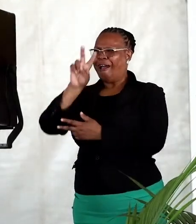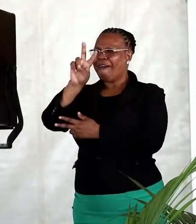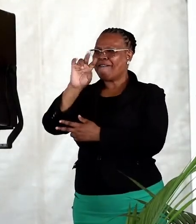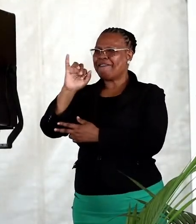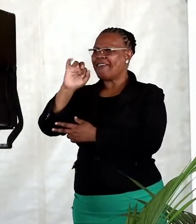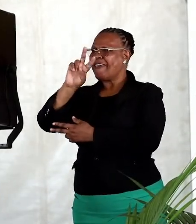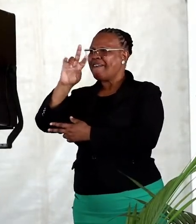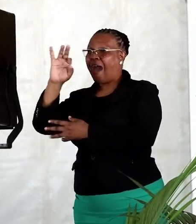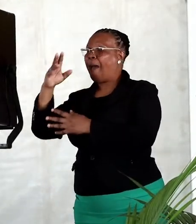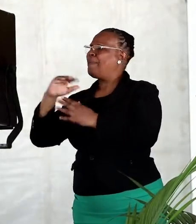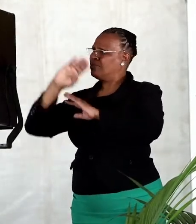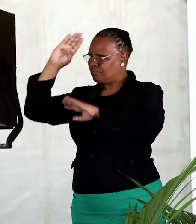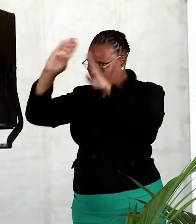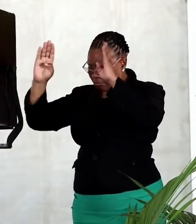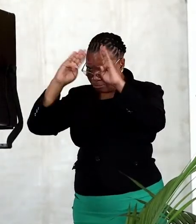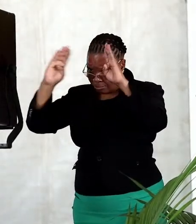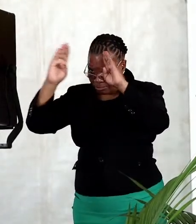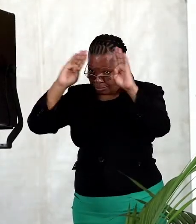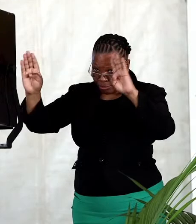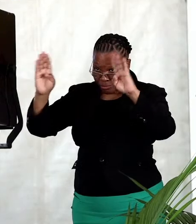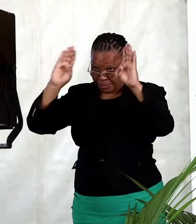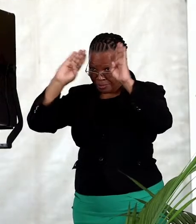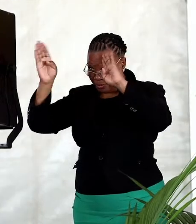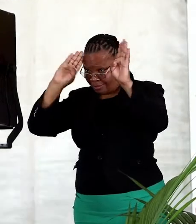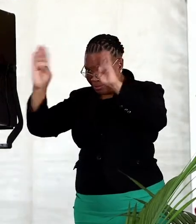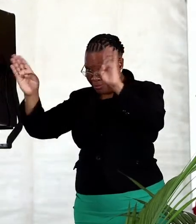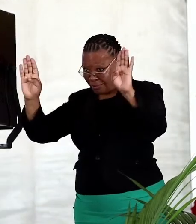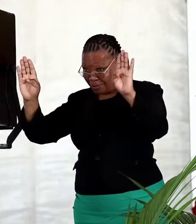zezi kule ntende molweni